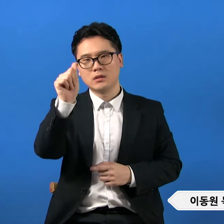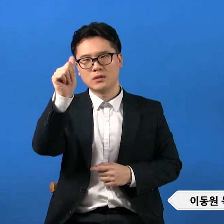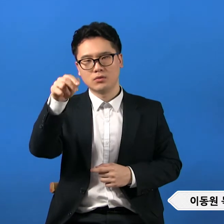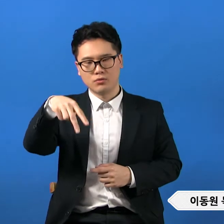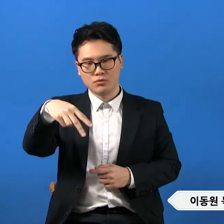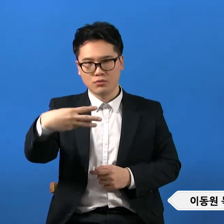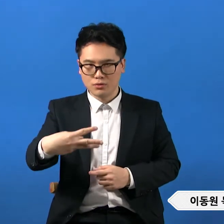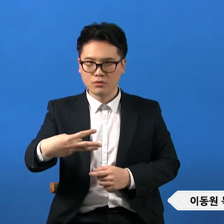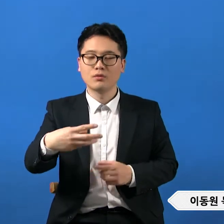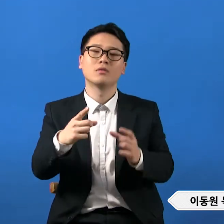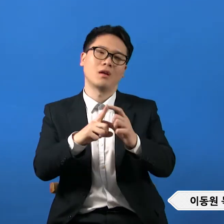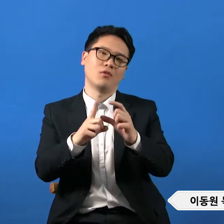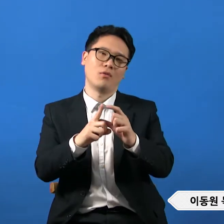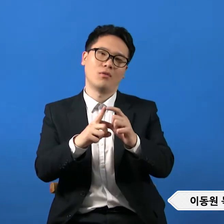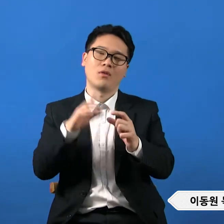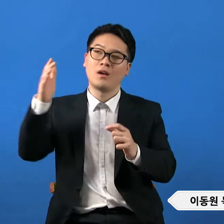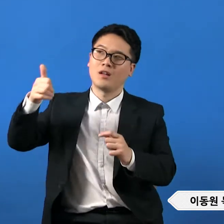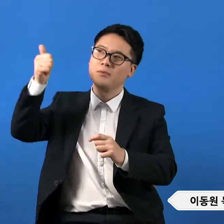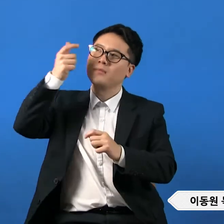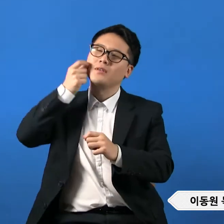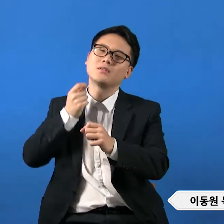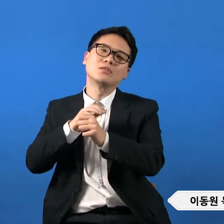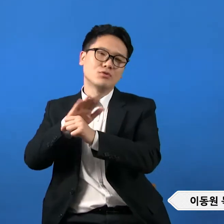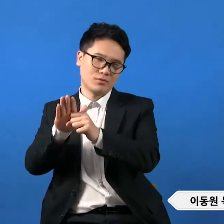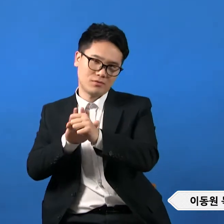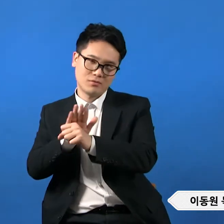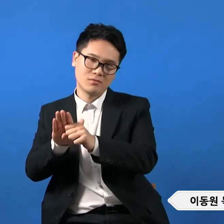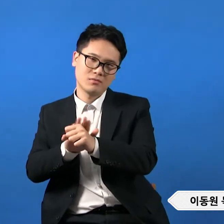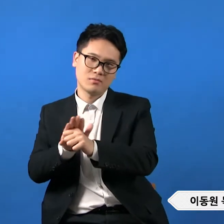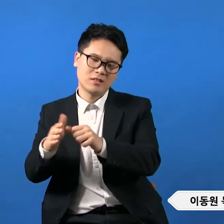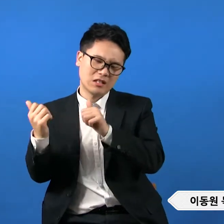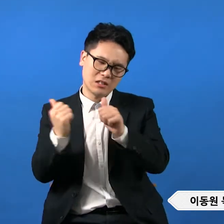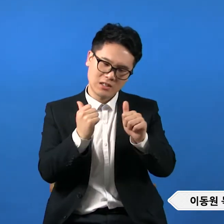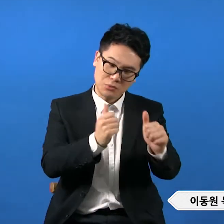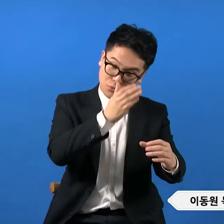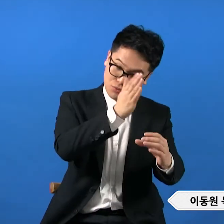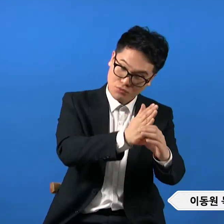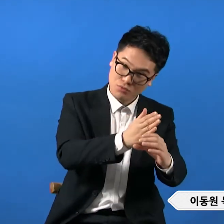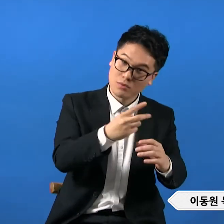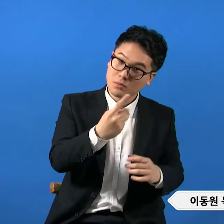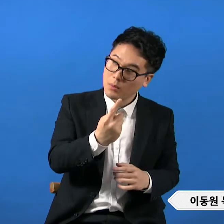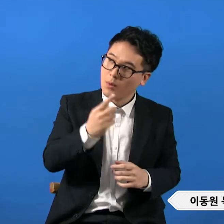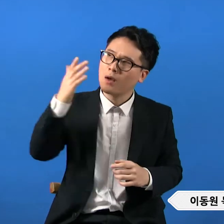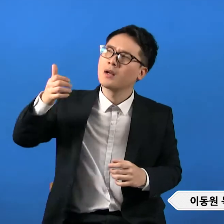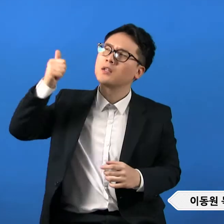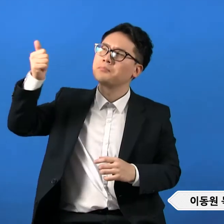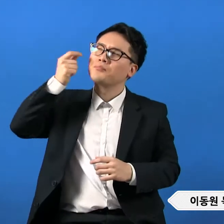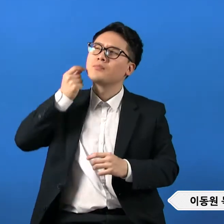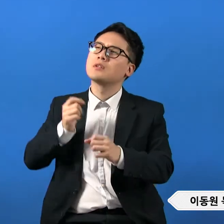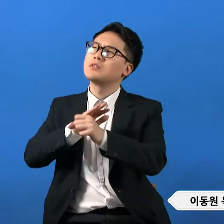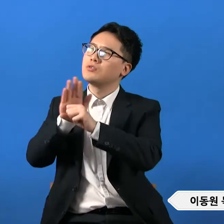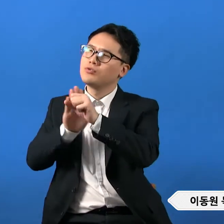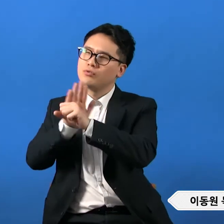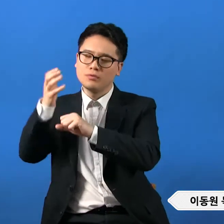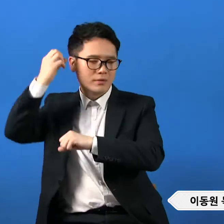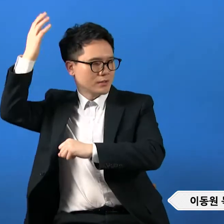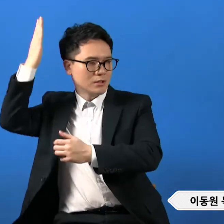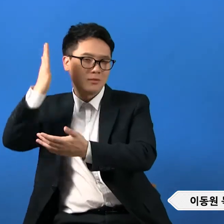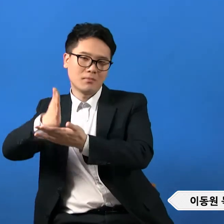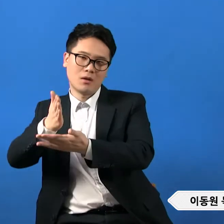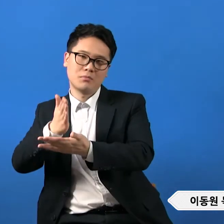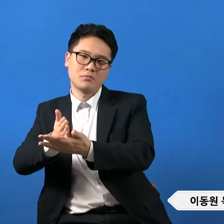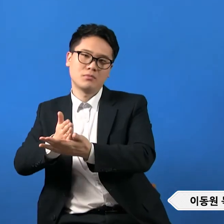단어였던 것입니다. 하나님의 긍휼이었습니다. 진노 중에라도 뭘 잊지 마옵소서? 긍휼을